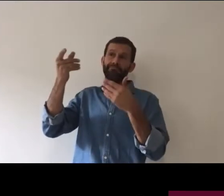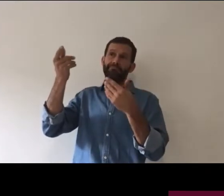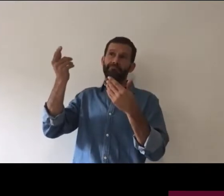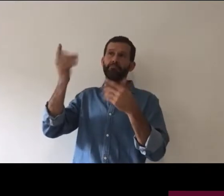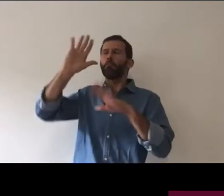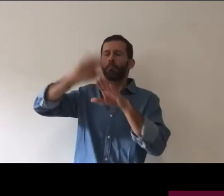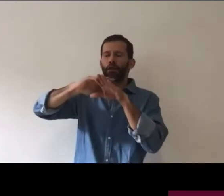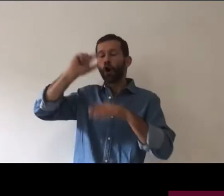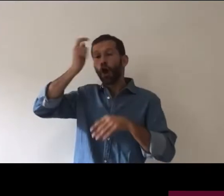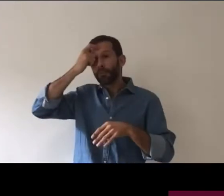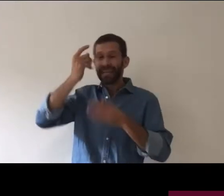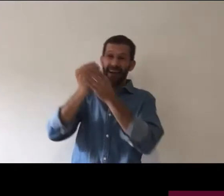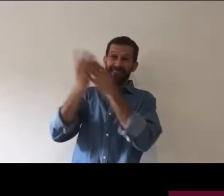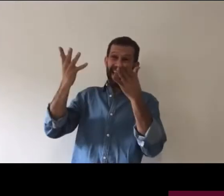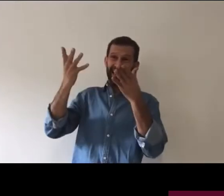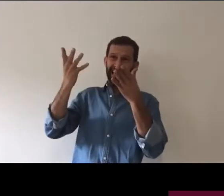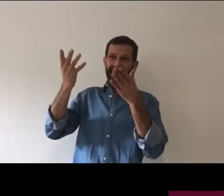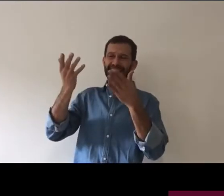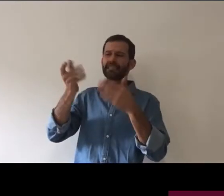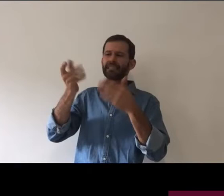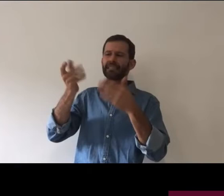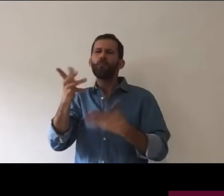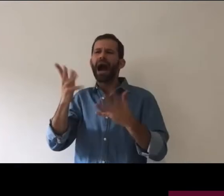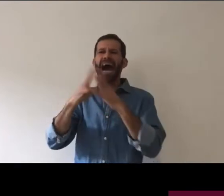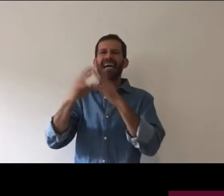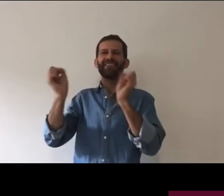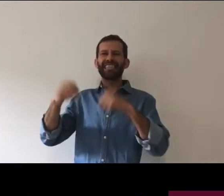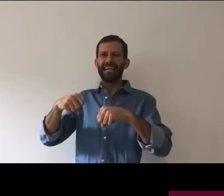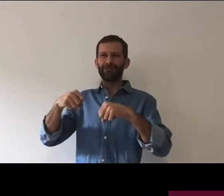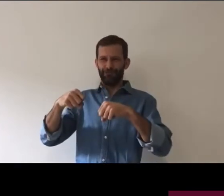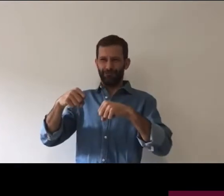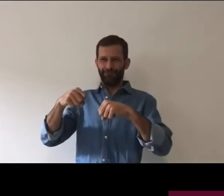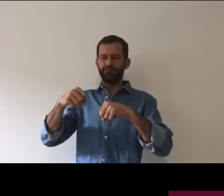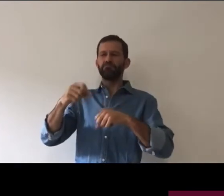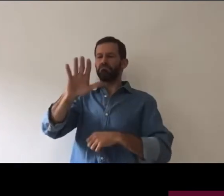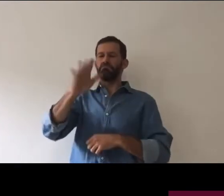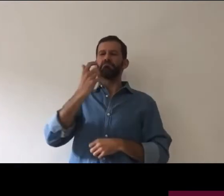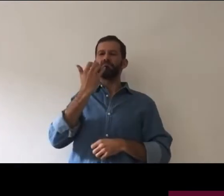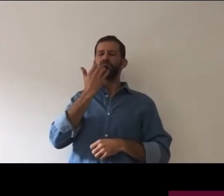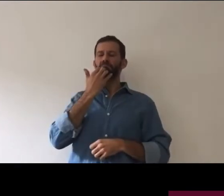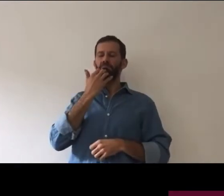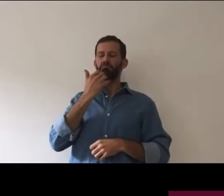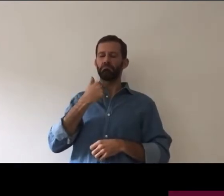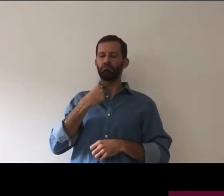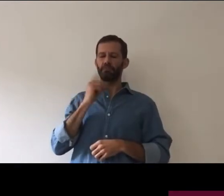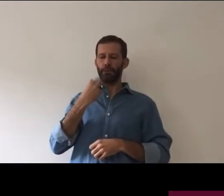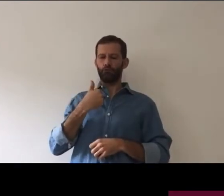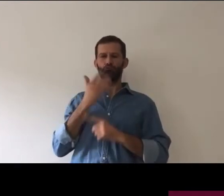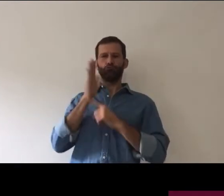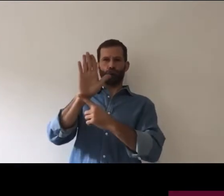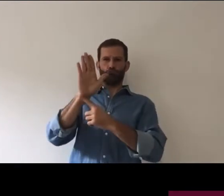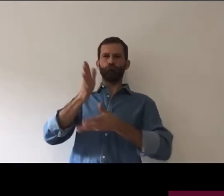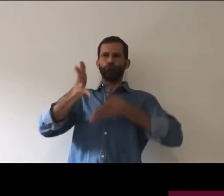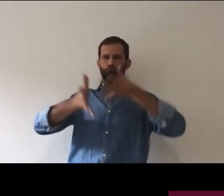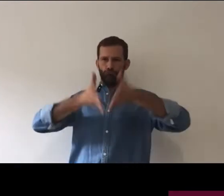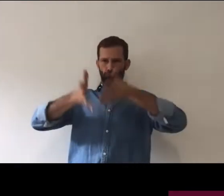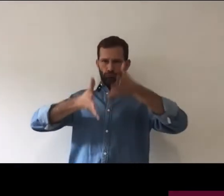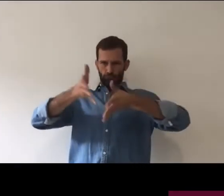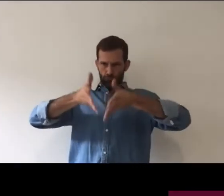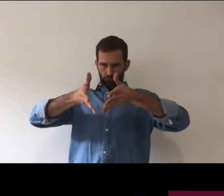Si hay una palabra abstracta, disculpad, un concepto abstracto con un signo arbitrario, como puede